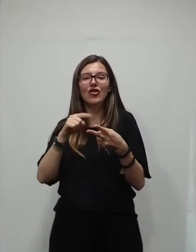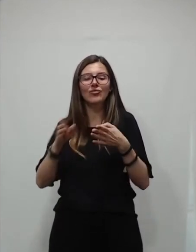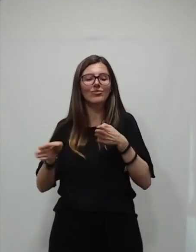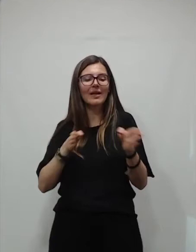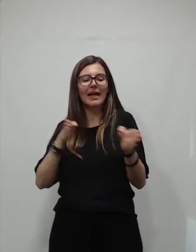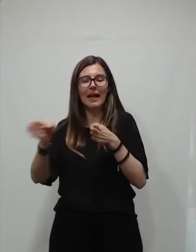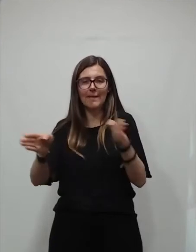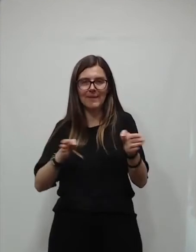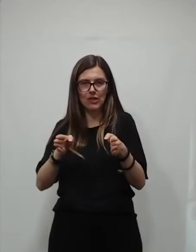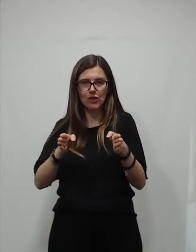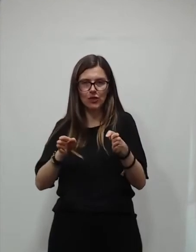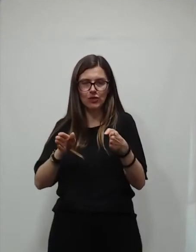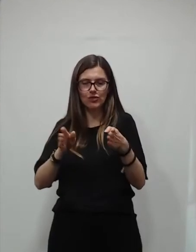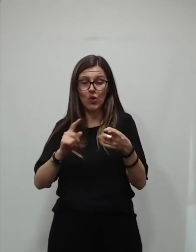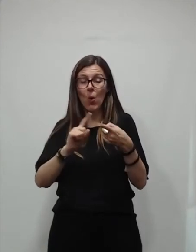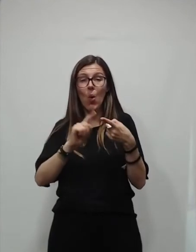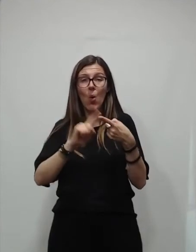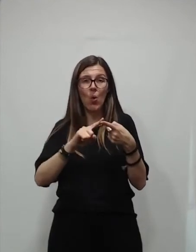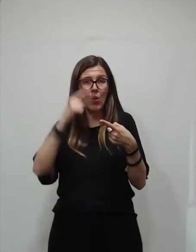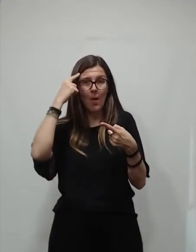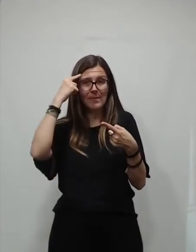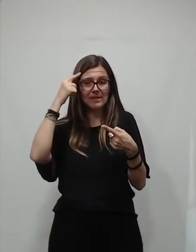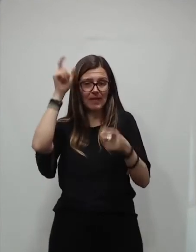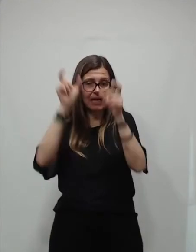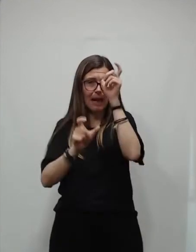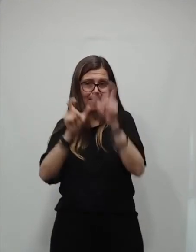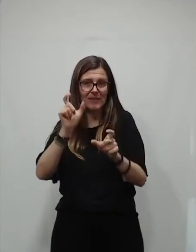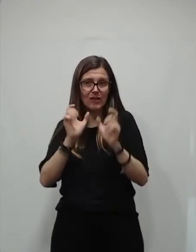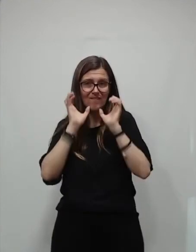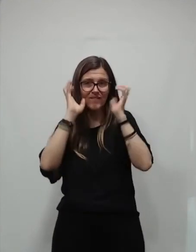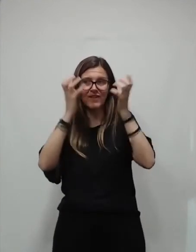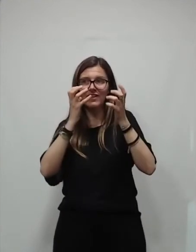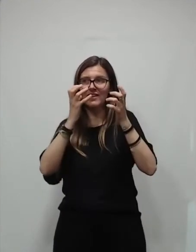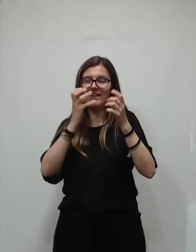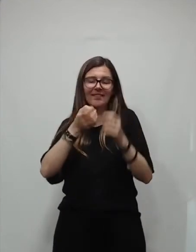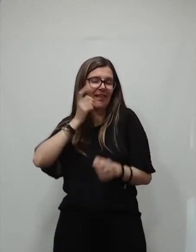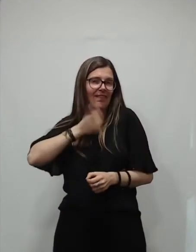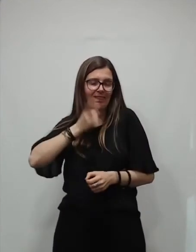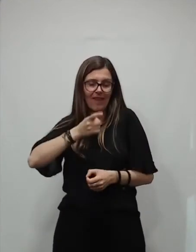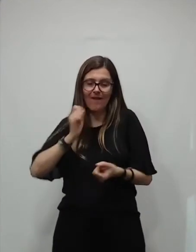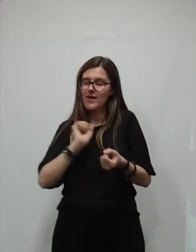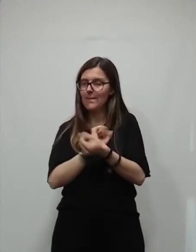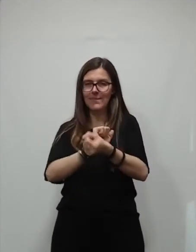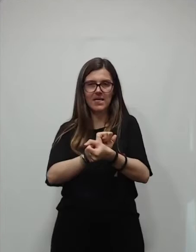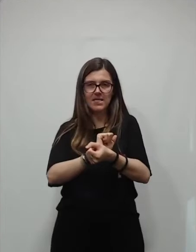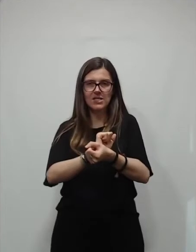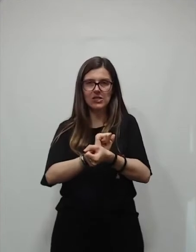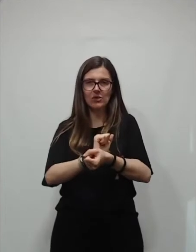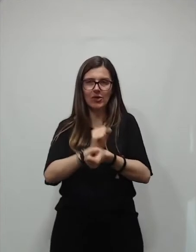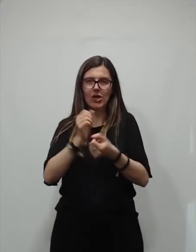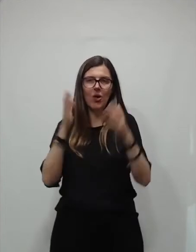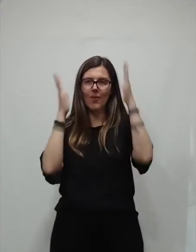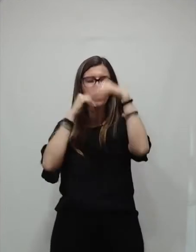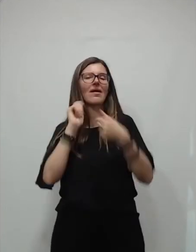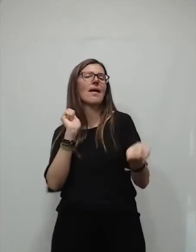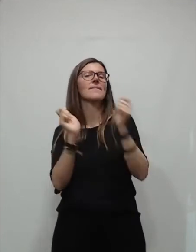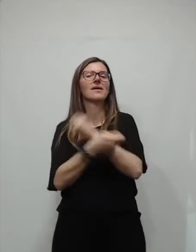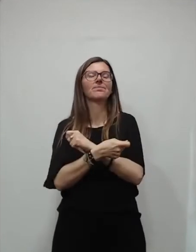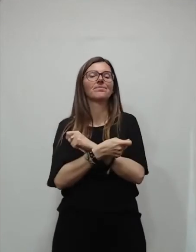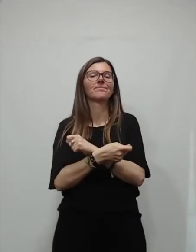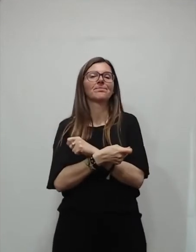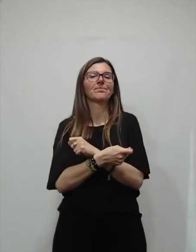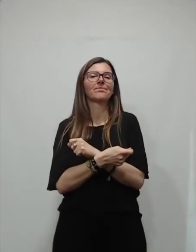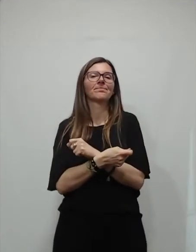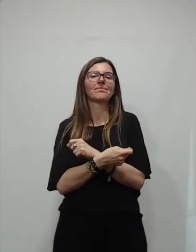natos, es la respuesta que se le da a personas que con sufrimiento psíquico, en ese momento naturalmente